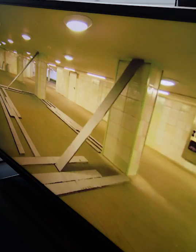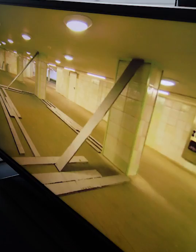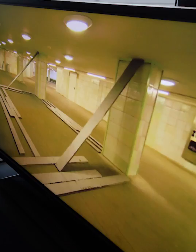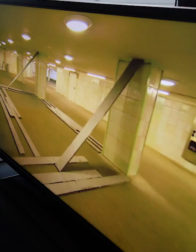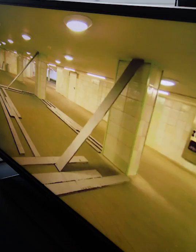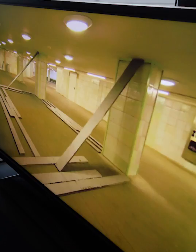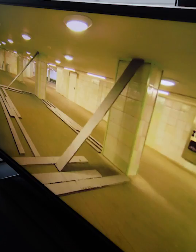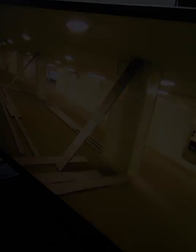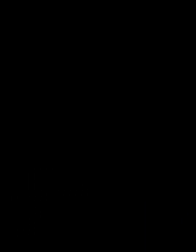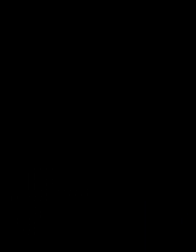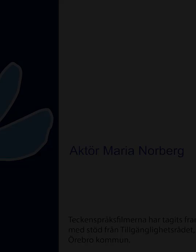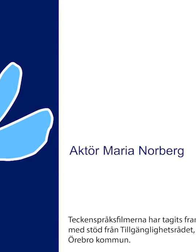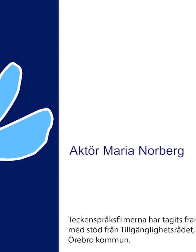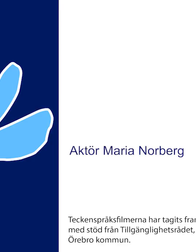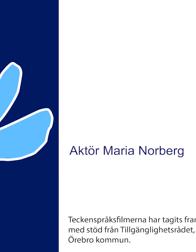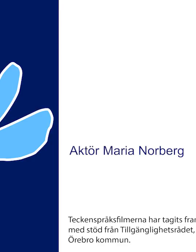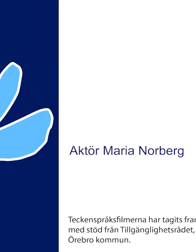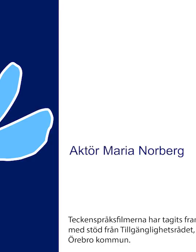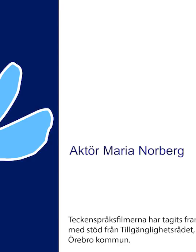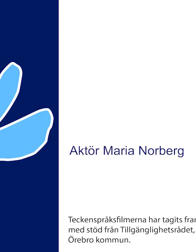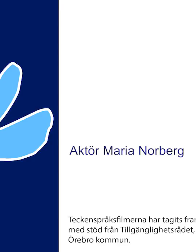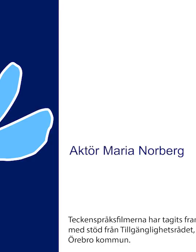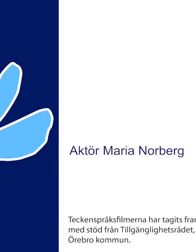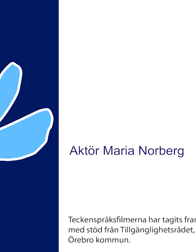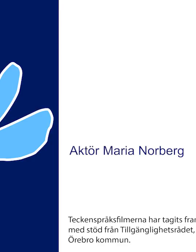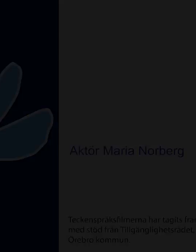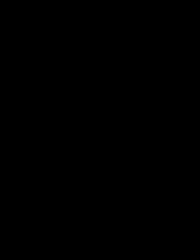överraskande förvandlingen öppnas ett fantastiskt konstfält.